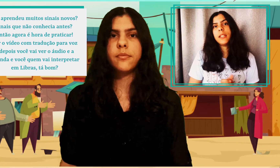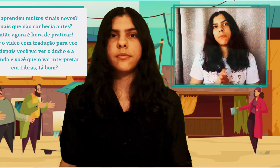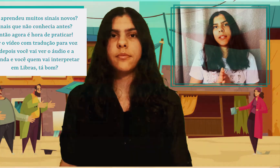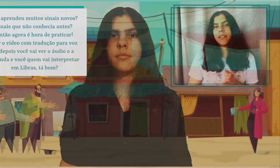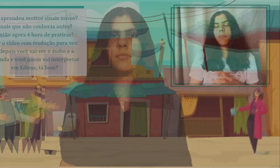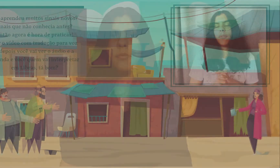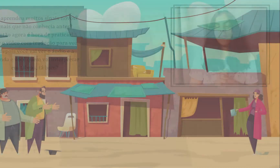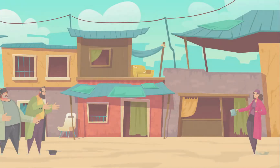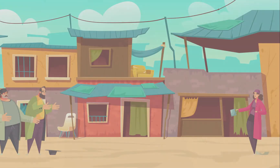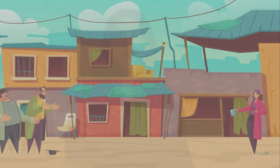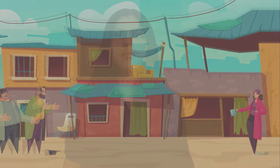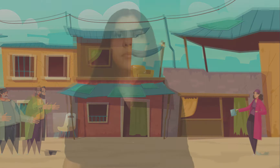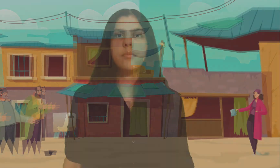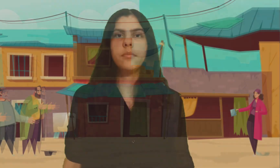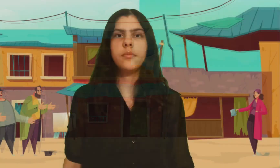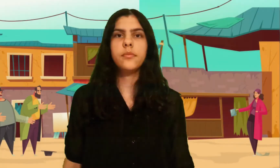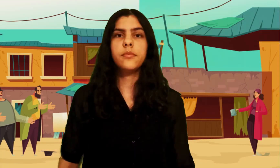para Libras, tá bom?